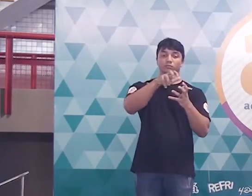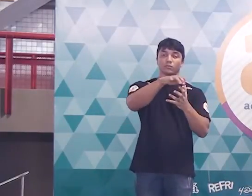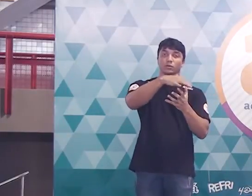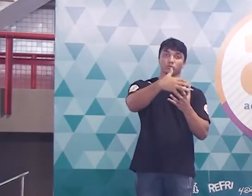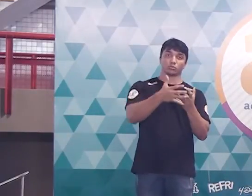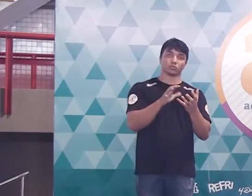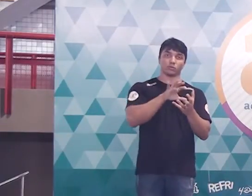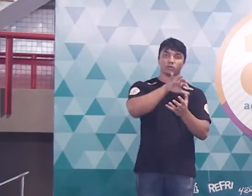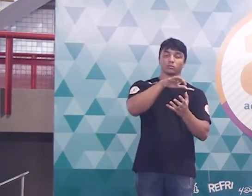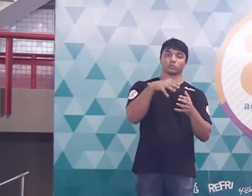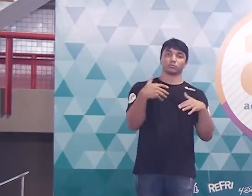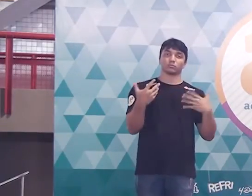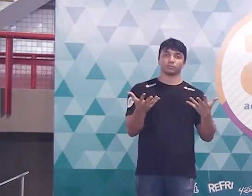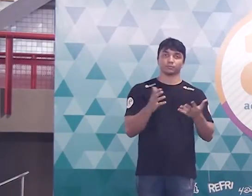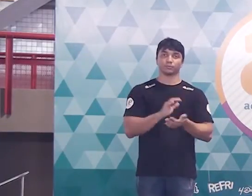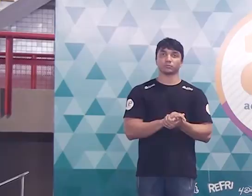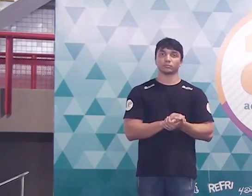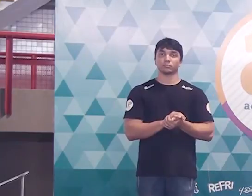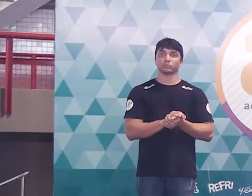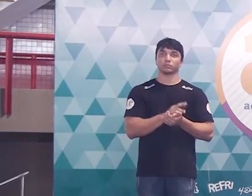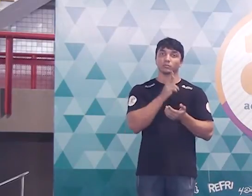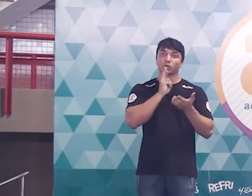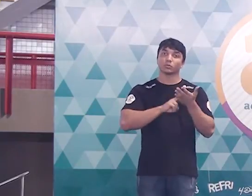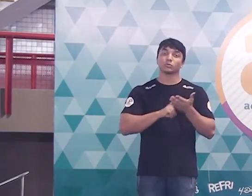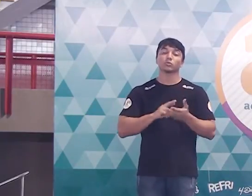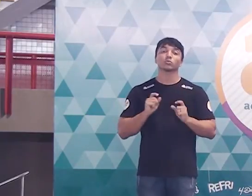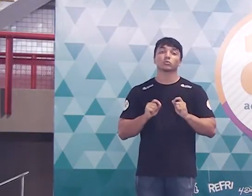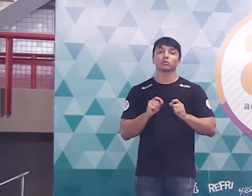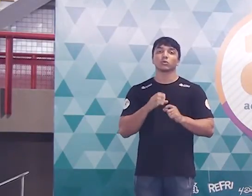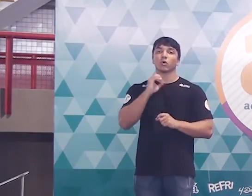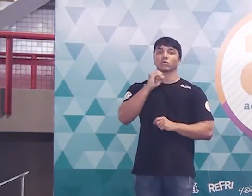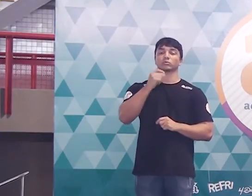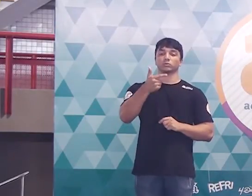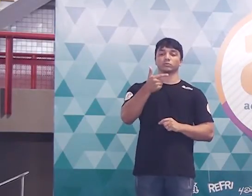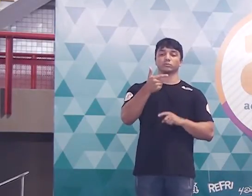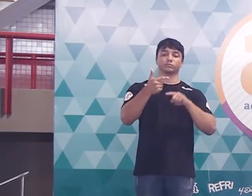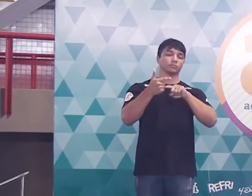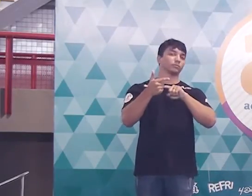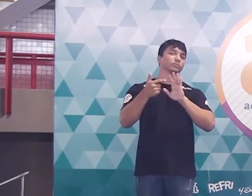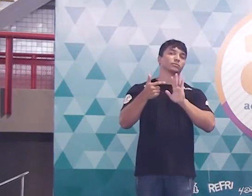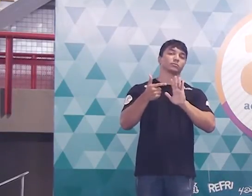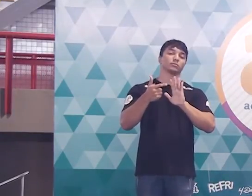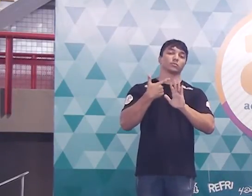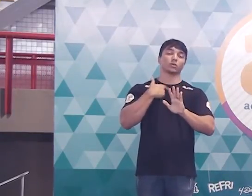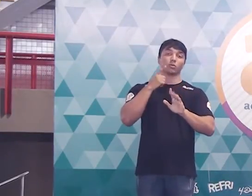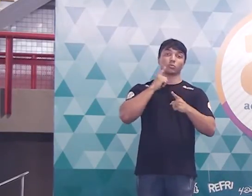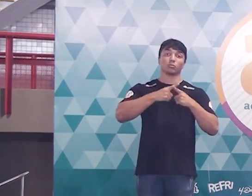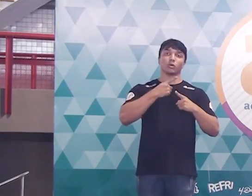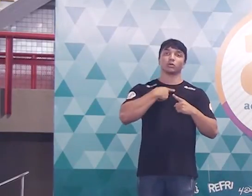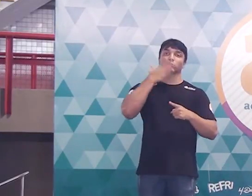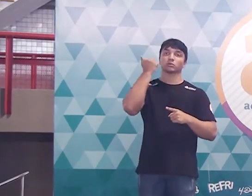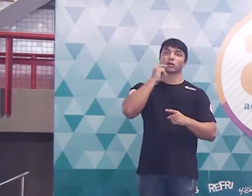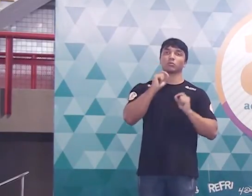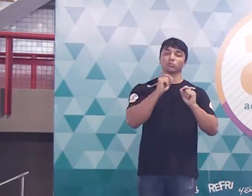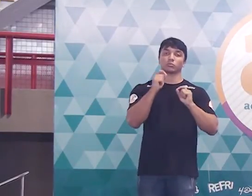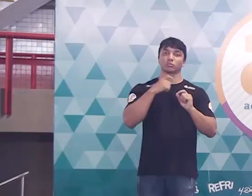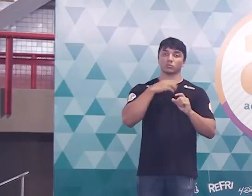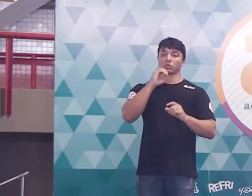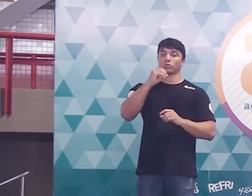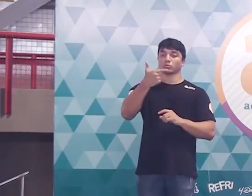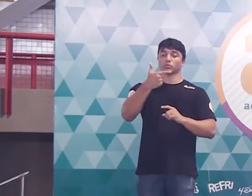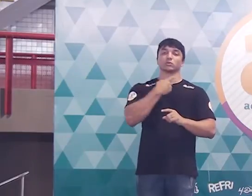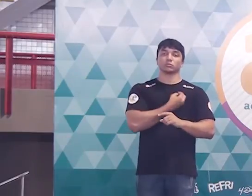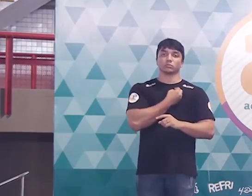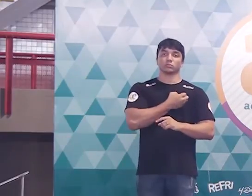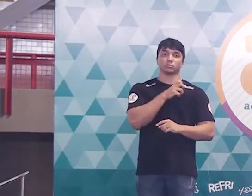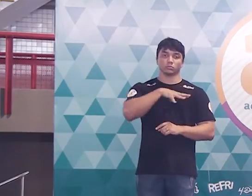atmosfera? O que foi com a porrada de gente marcou? Oxigênio. Porque todos nós sabemos que o oxigênio ele é importante para a